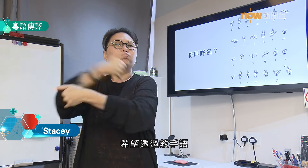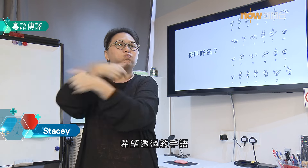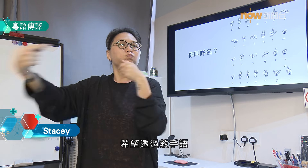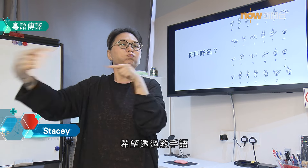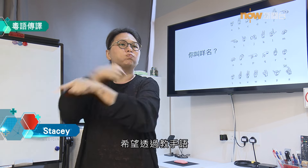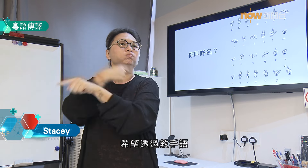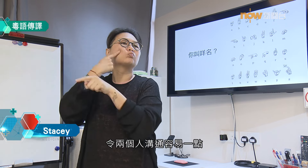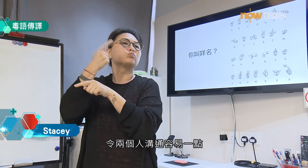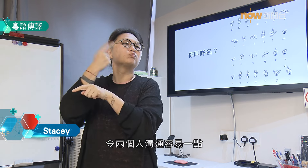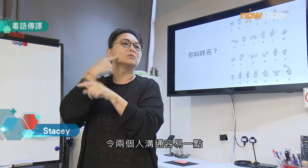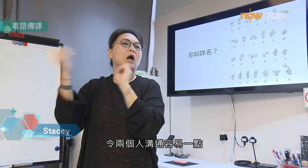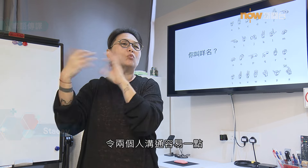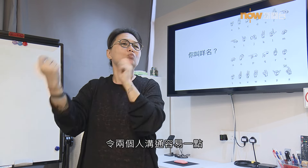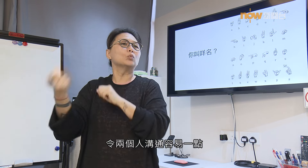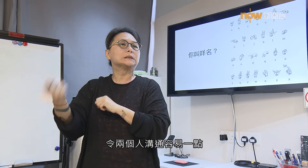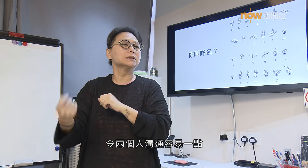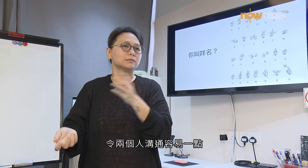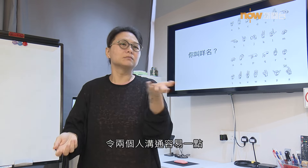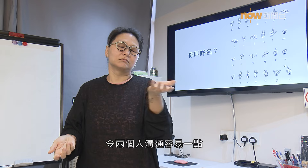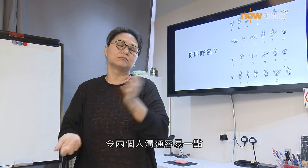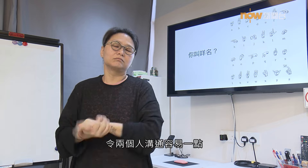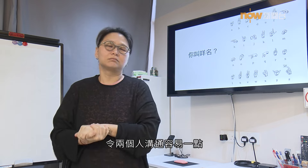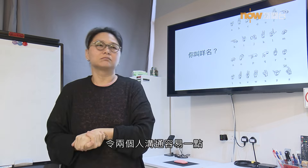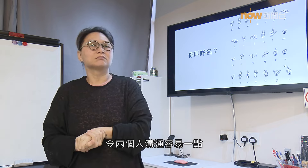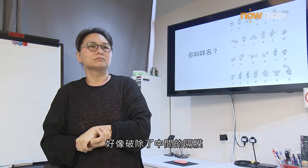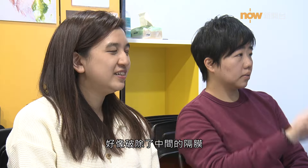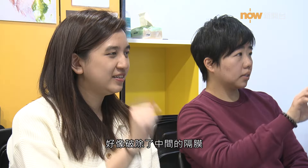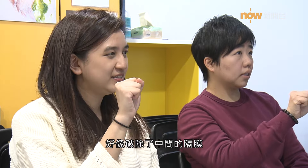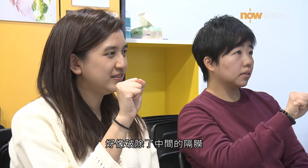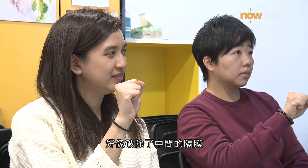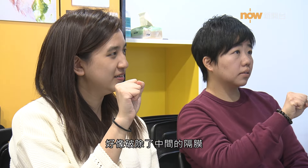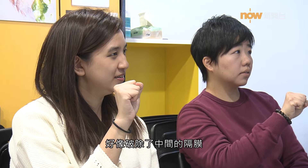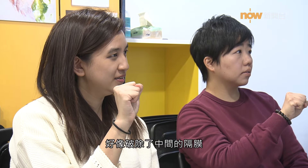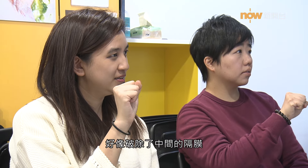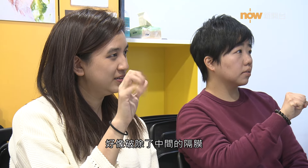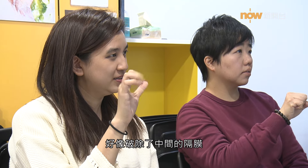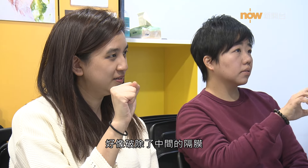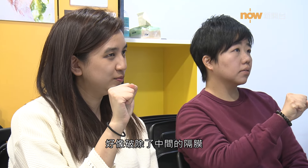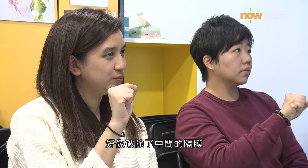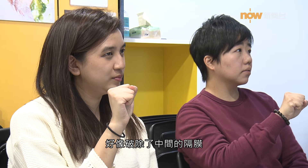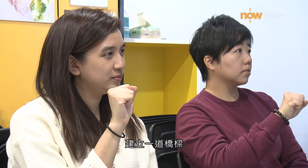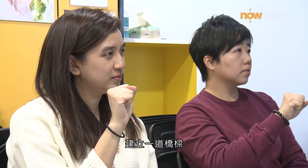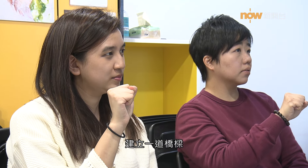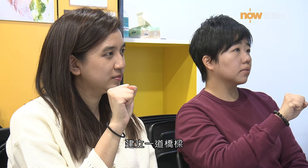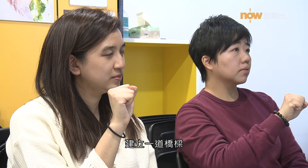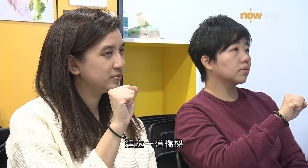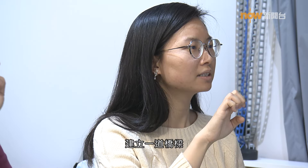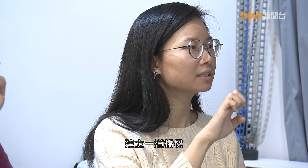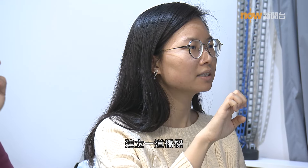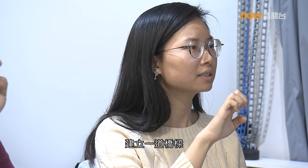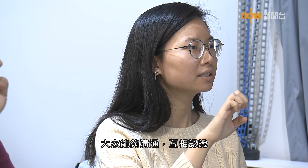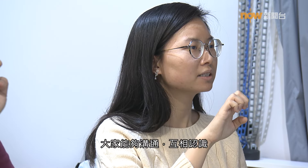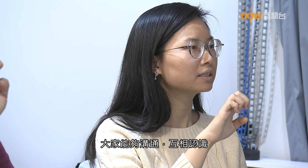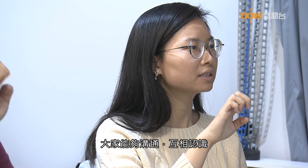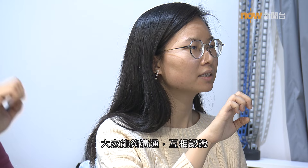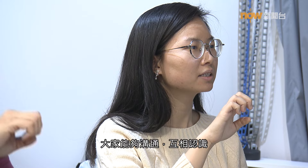时候，可以两个人我们沟通可以容易一点，好像中间的隔膜可以破除了，建立了一个桥梁，大家可以沟通到